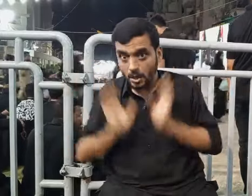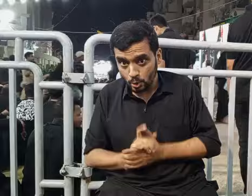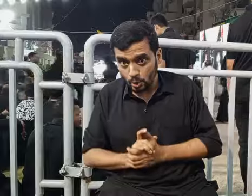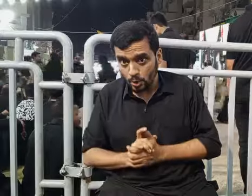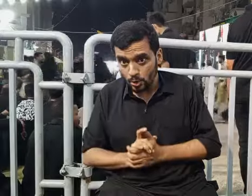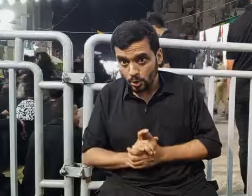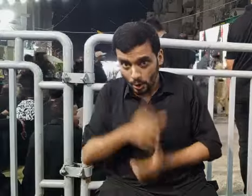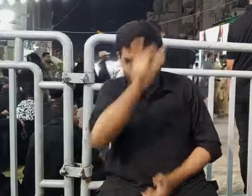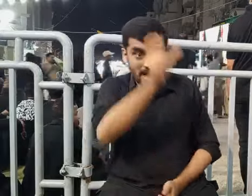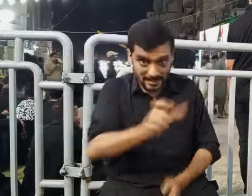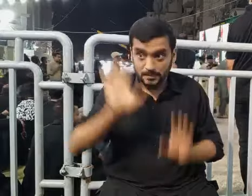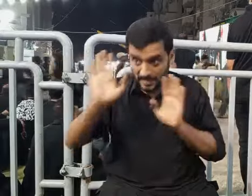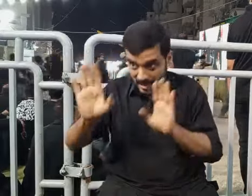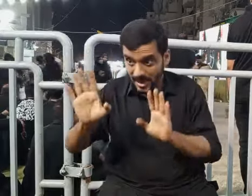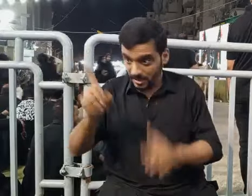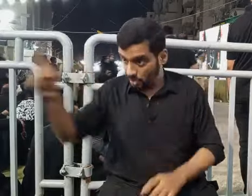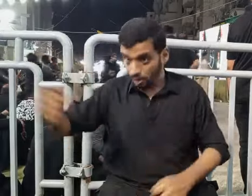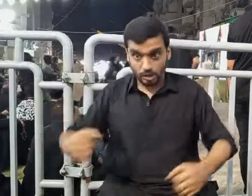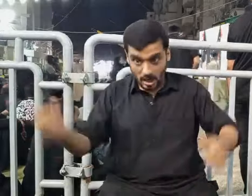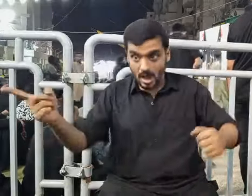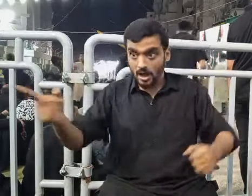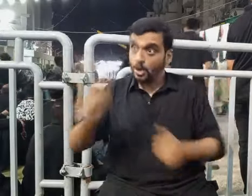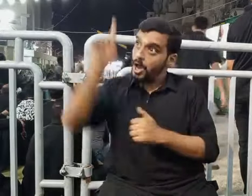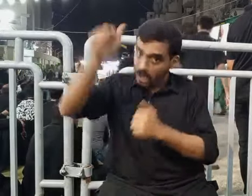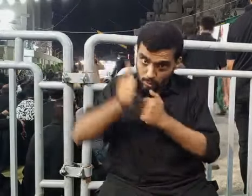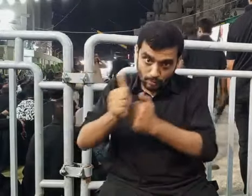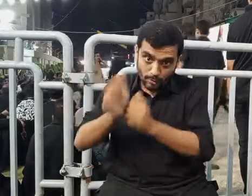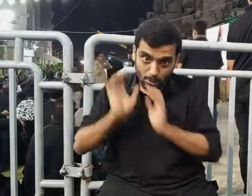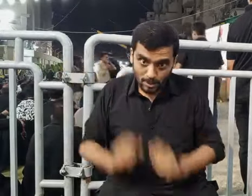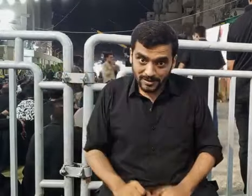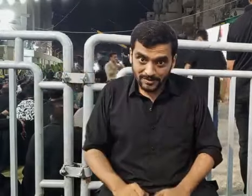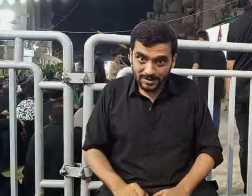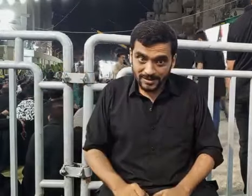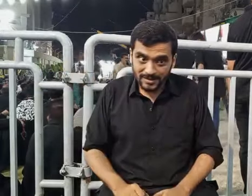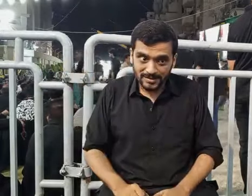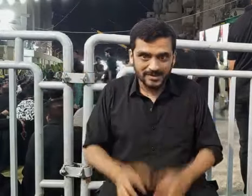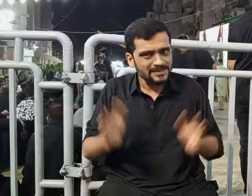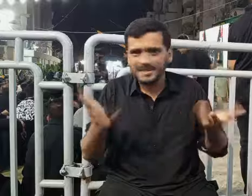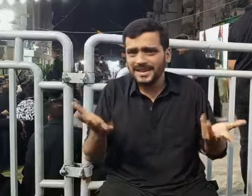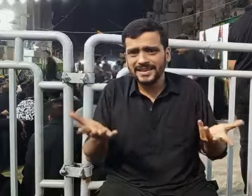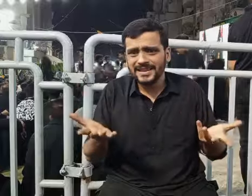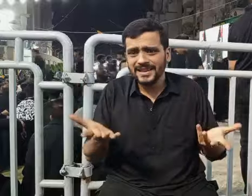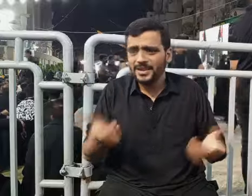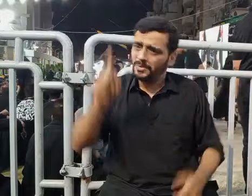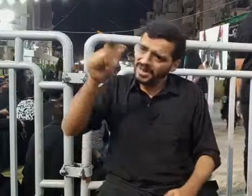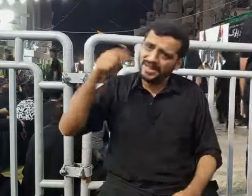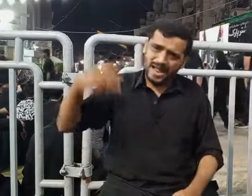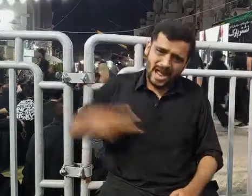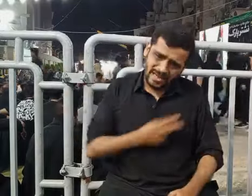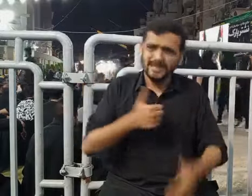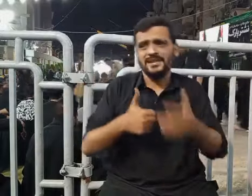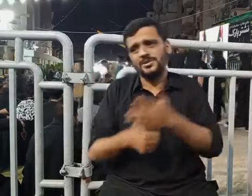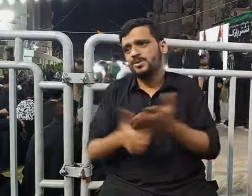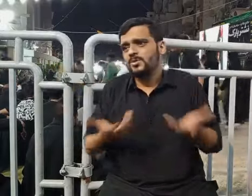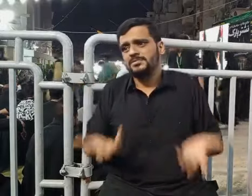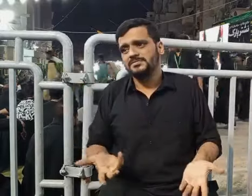خوف ہی دے گا یا تو نقصان نہیں پہنچائے گا موسیٰ کے سامنے ایسا آیا جوانی میں قوم کا ہے حیدر نے ایسے